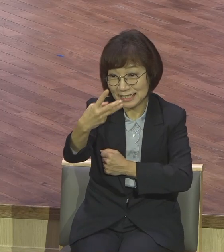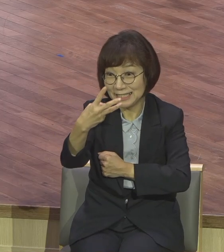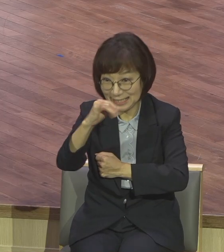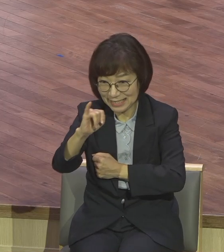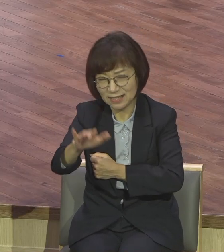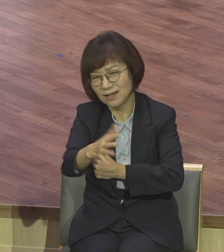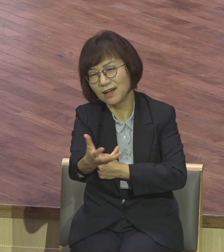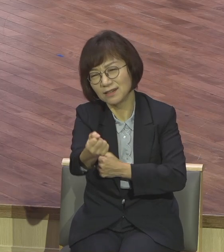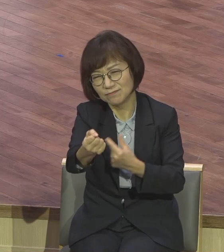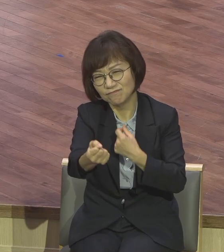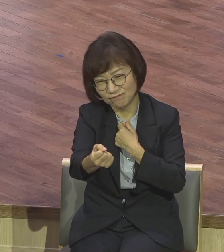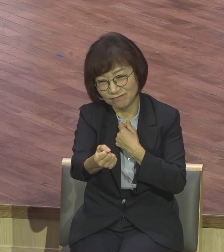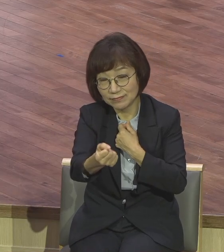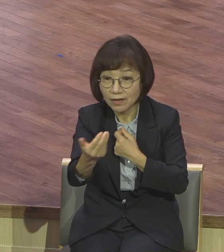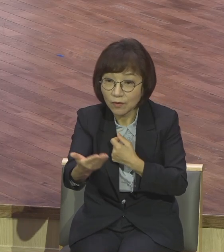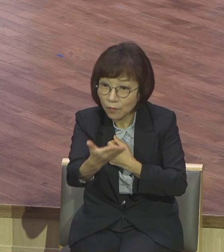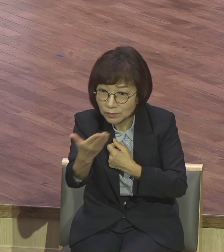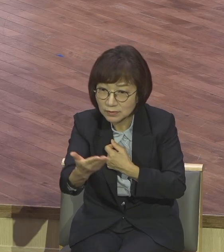영계 모든 성도들 항상